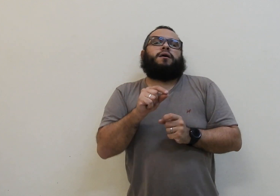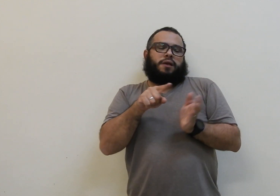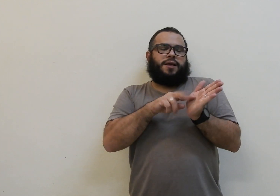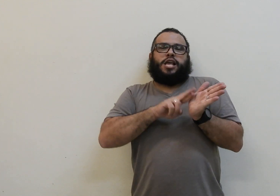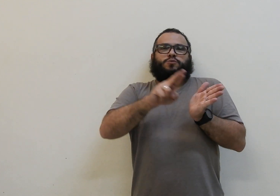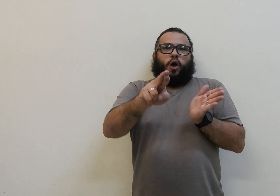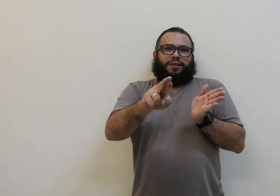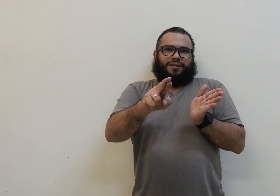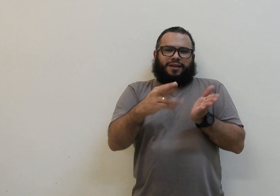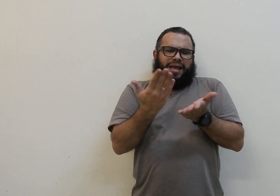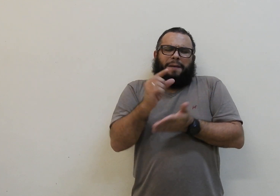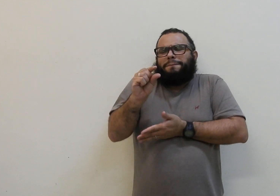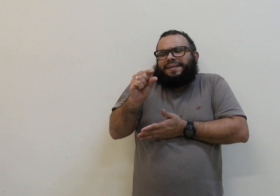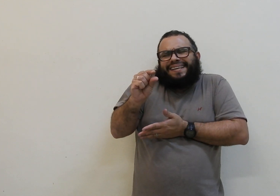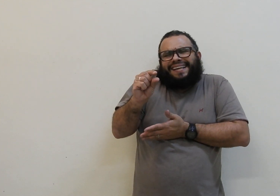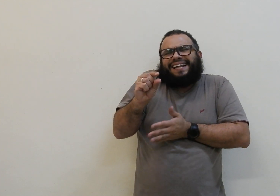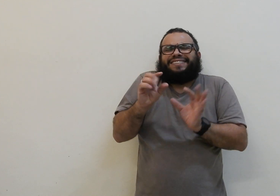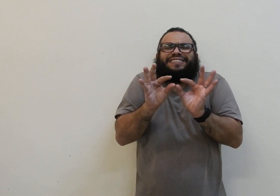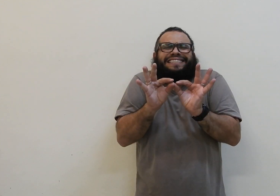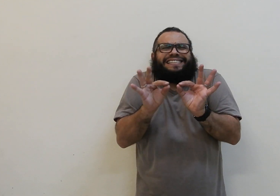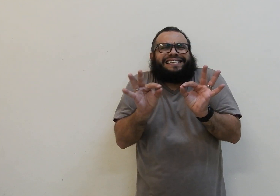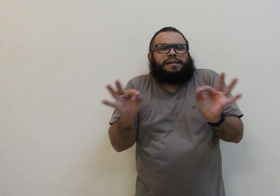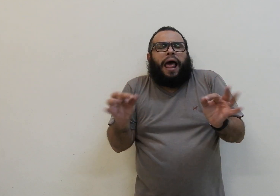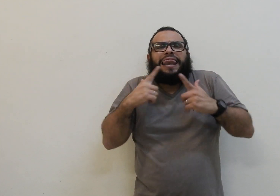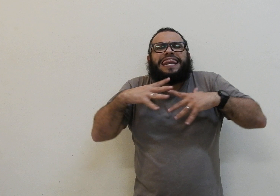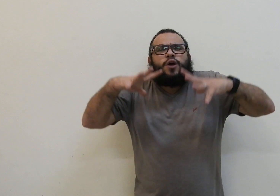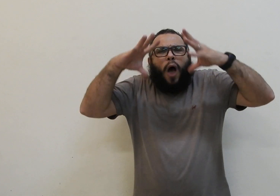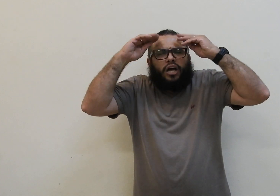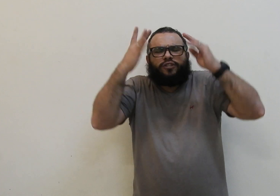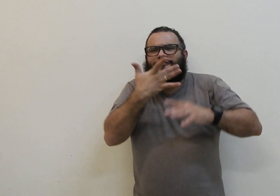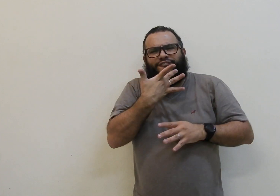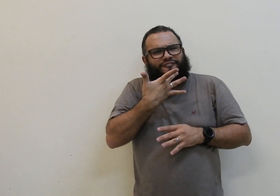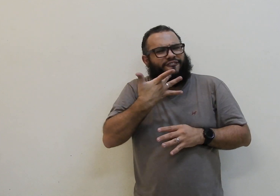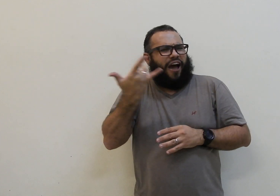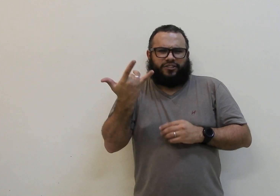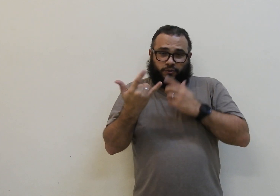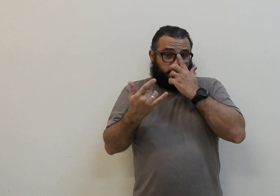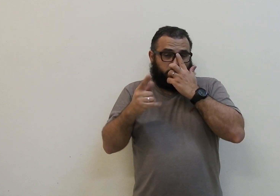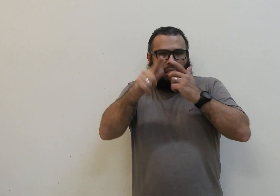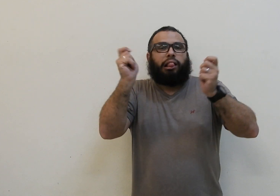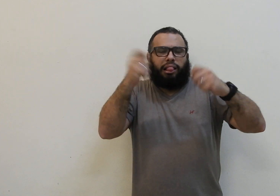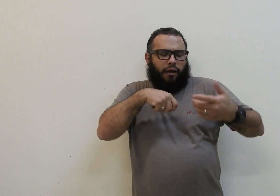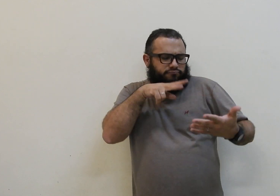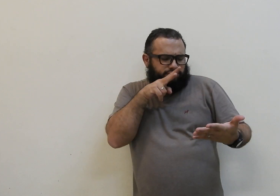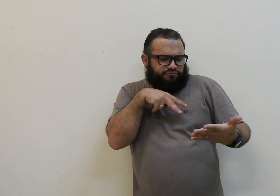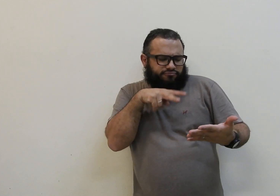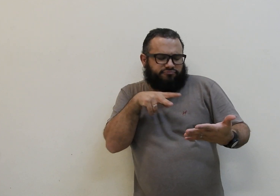frequentes relacionadas à língua de sinais, à língua brasileira de sinais. É um livro fino, de fácil acesso, de